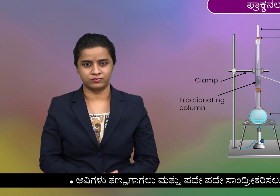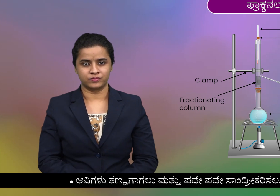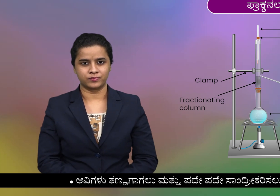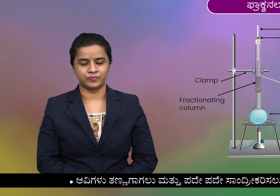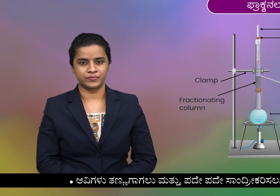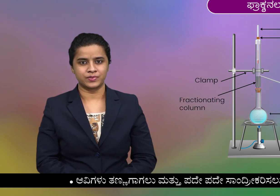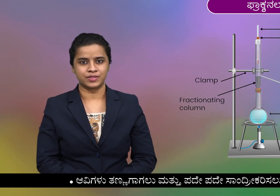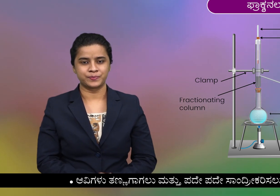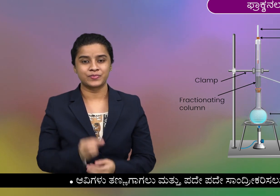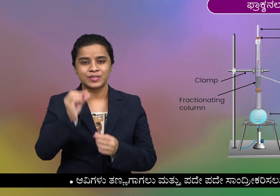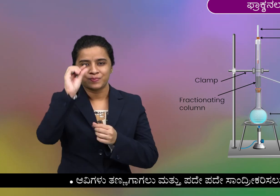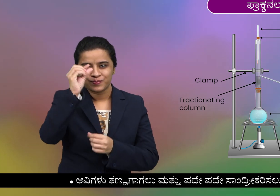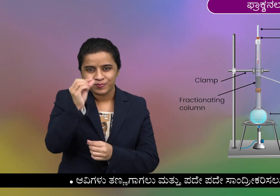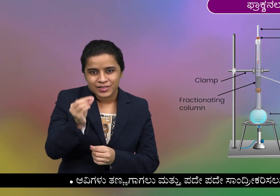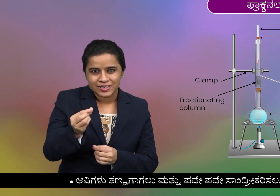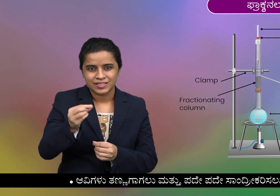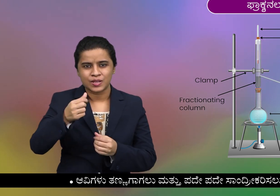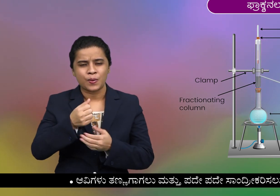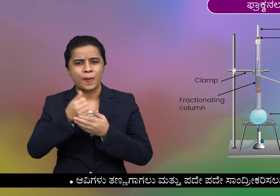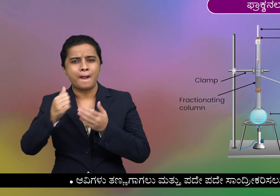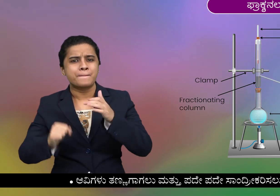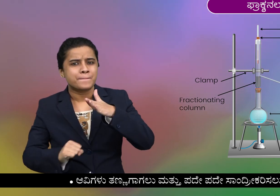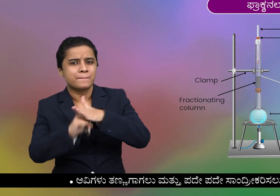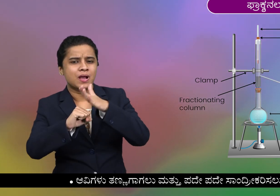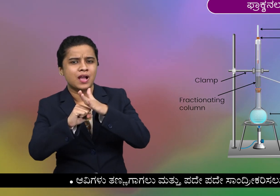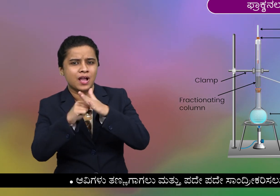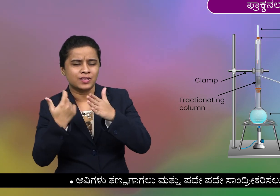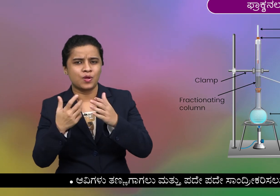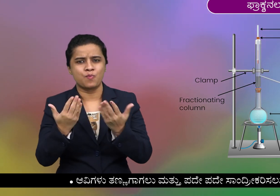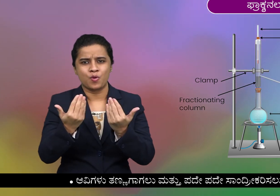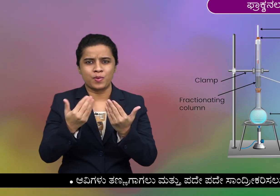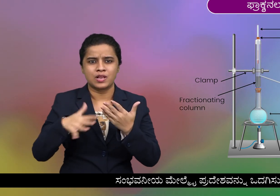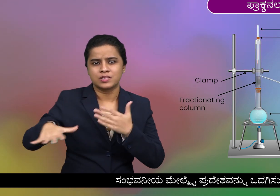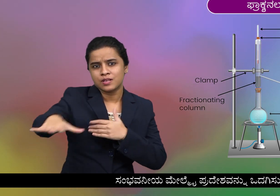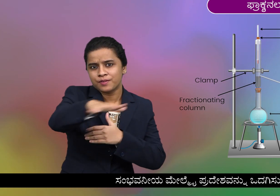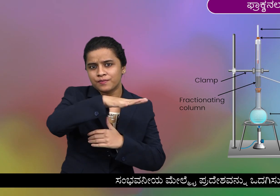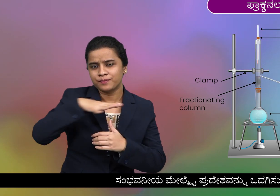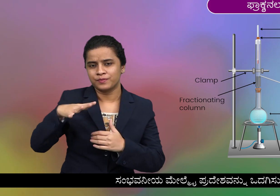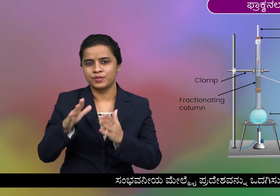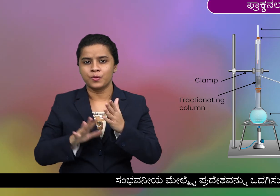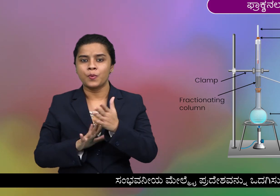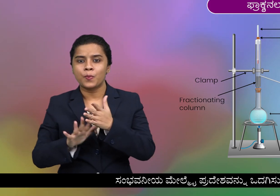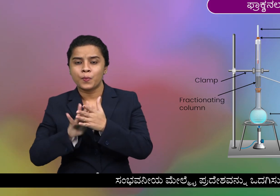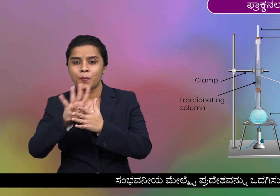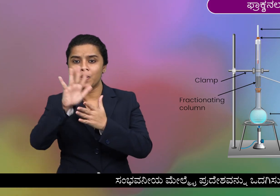ತಣ್ಣಗಾಗಲು ಮತ್ತು ಪದೇ ಪದೇ ಸಾಂದ್ರೀಕರಿಸಲು ಮಣ್ಣಿಗಳು ಗರಿಷ್ಠ ಸಂಭವನೀಯ ಮೇಲ್ಮೈ